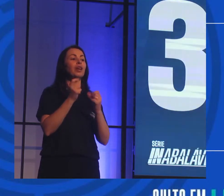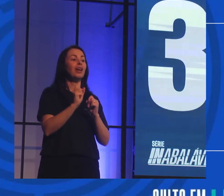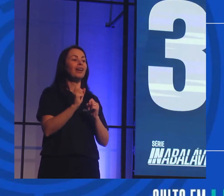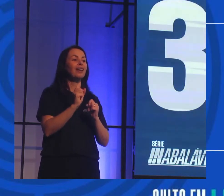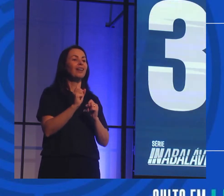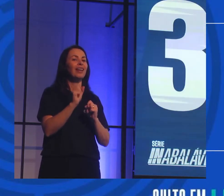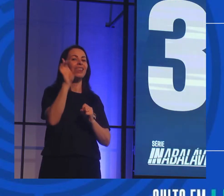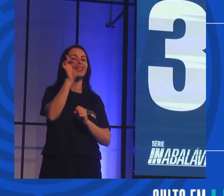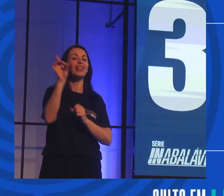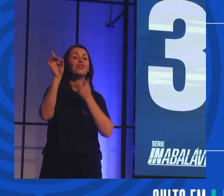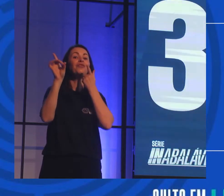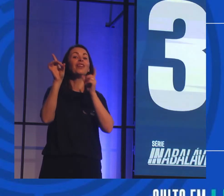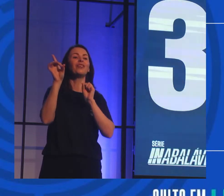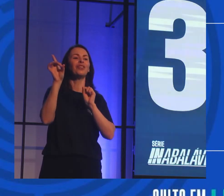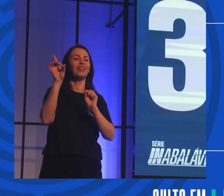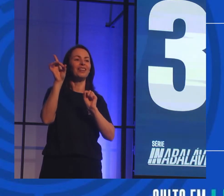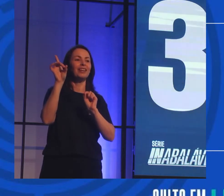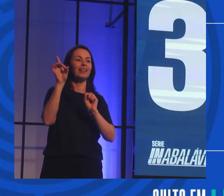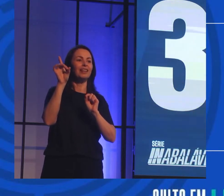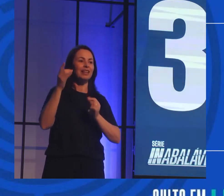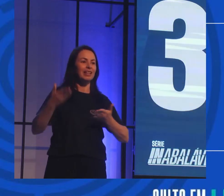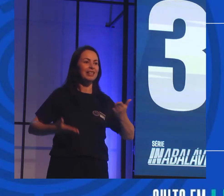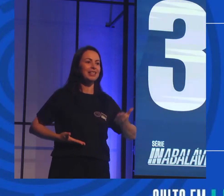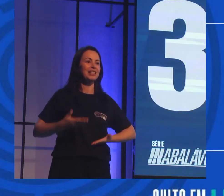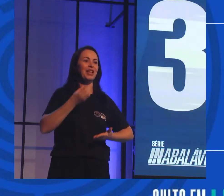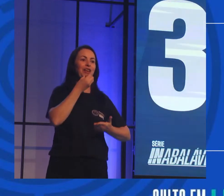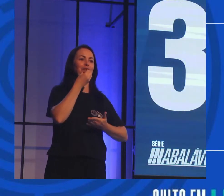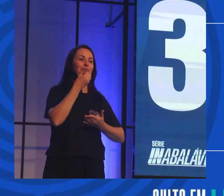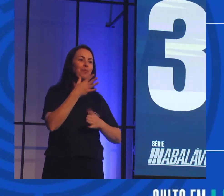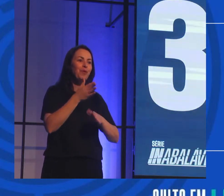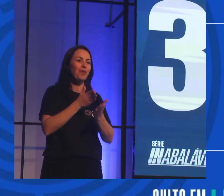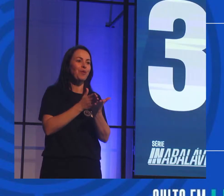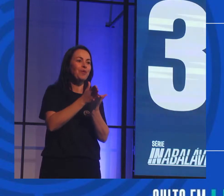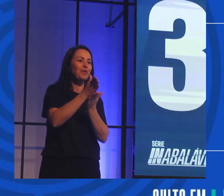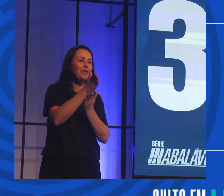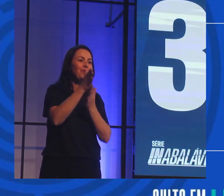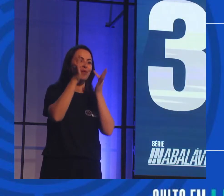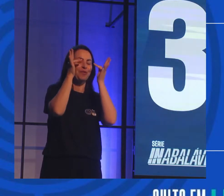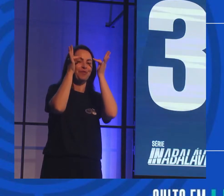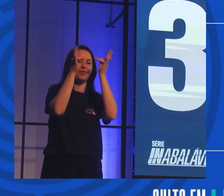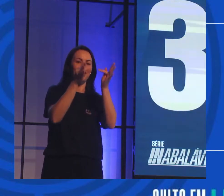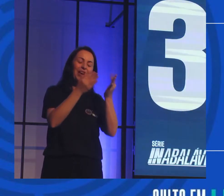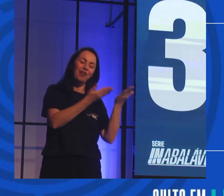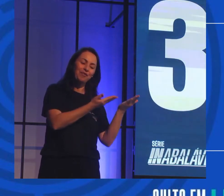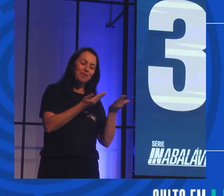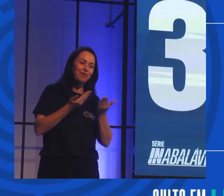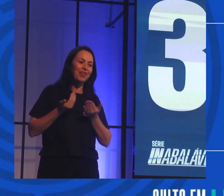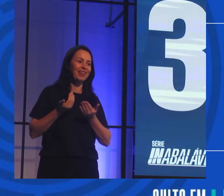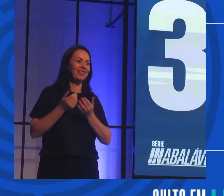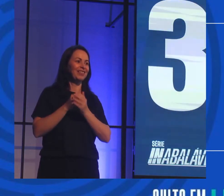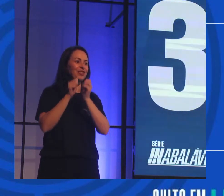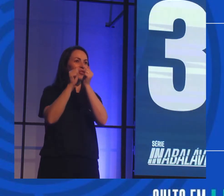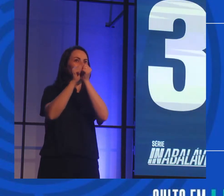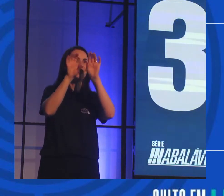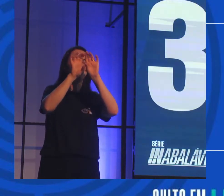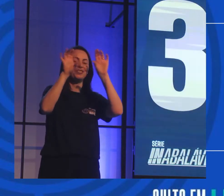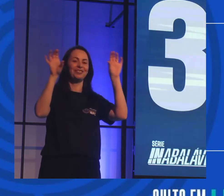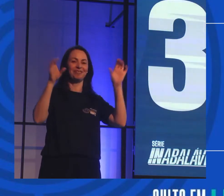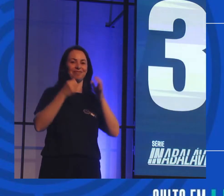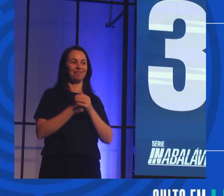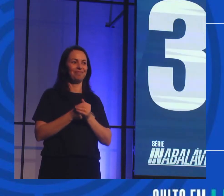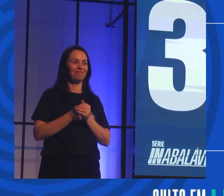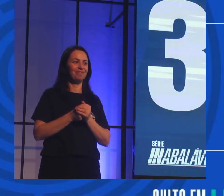fiel, entra no gozo do seu Senhor. Daniel viveu uma vida de fidelidade, não de